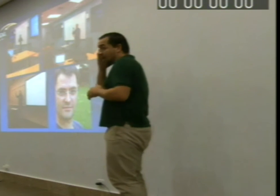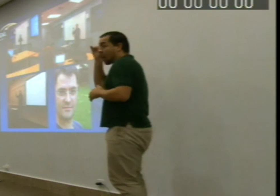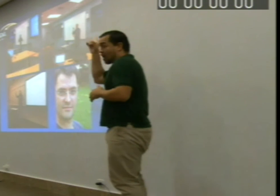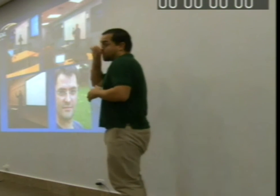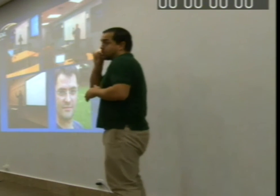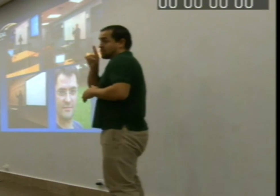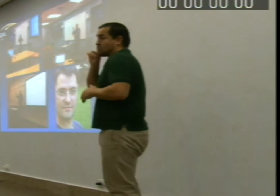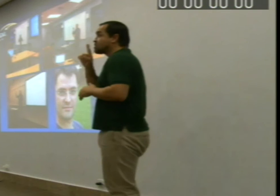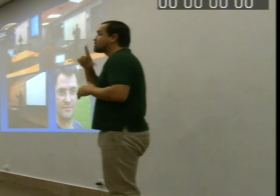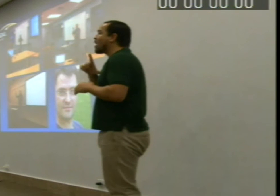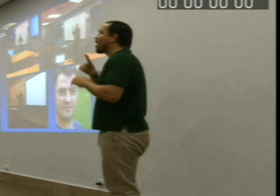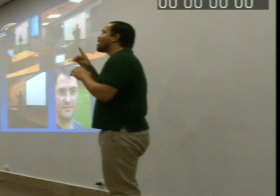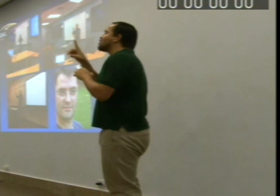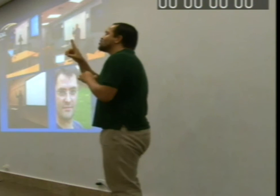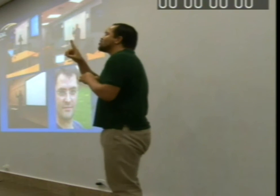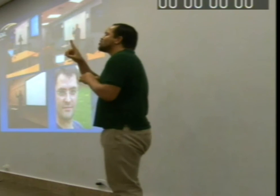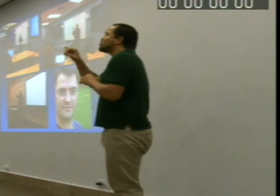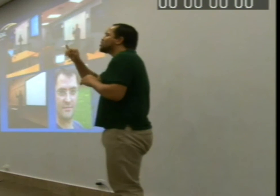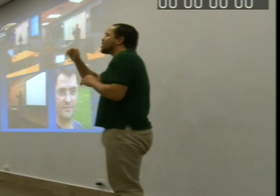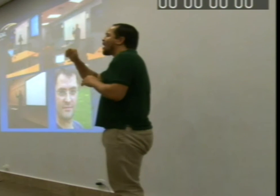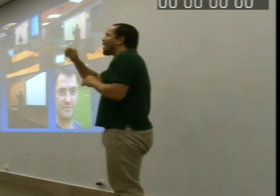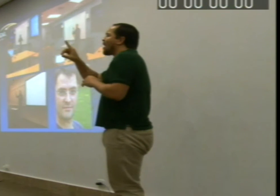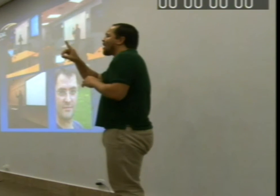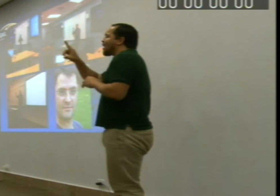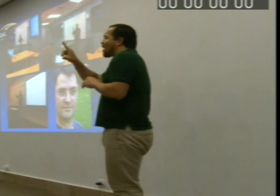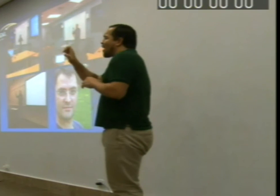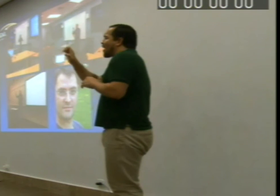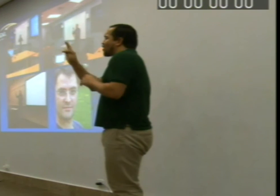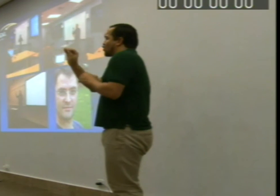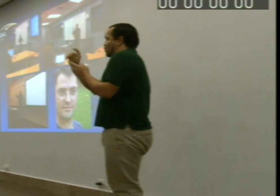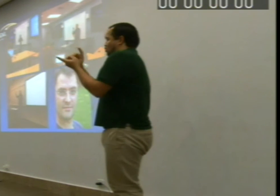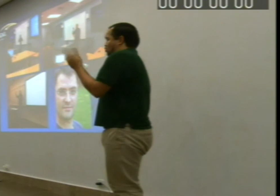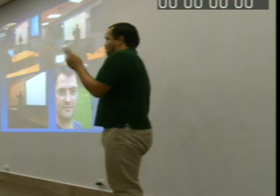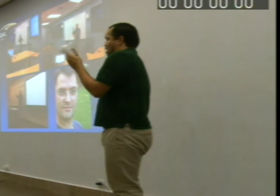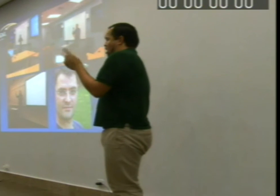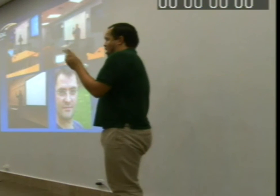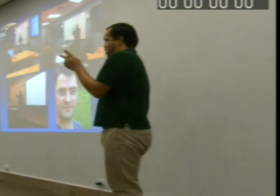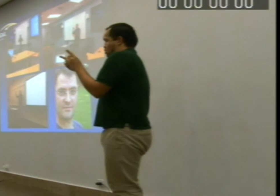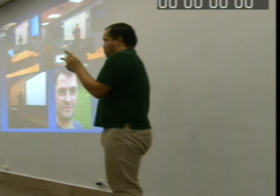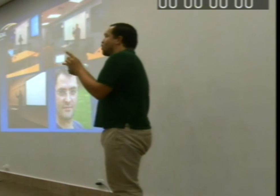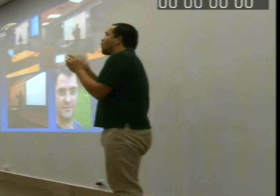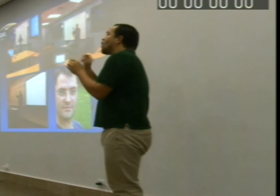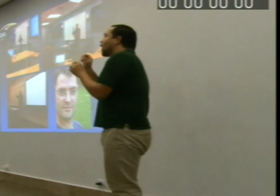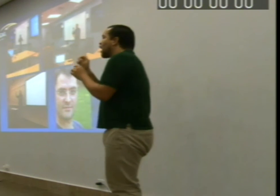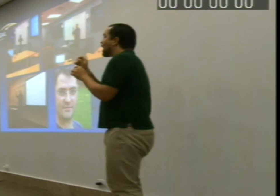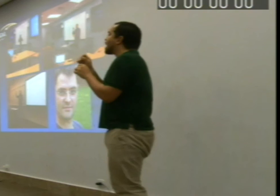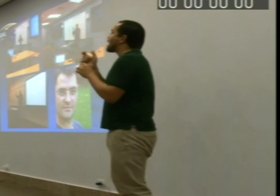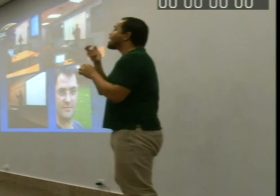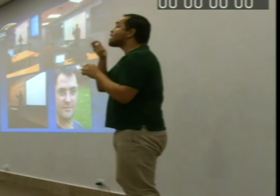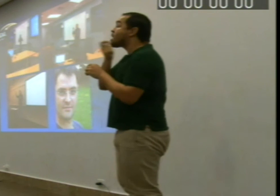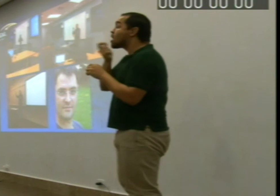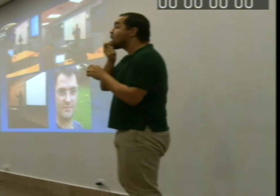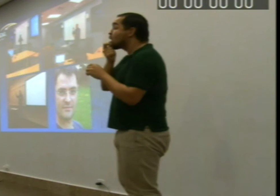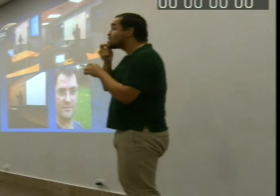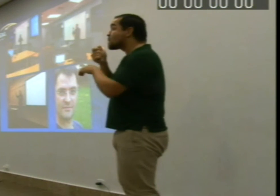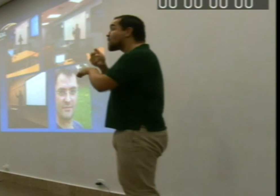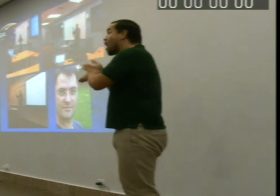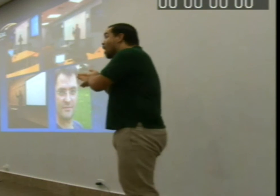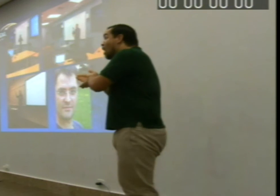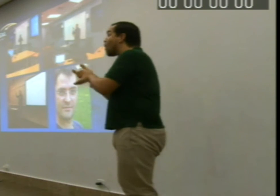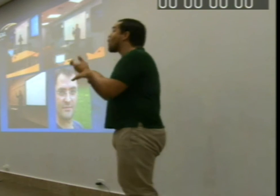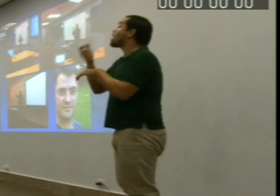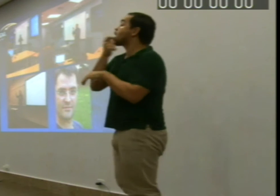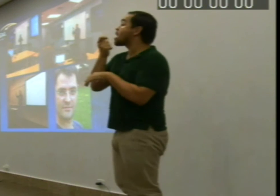negros também então ela era uma pesquisadora americana um dialeto que então ela pesquisava esses dialetos